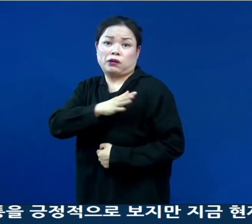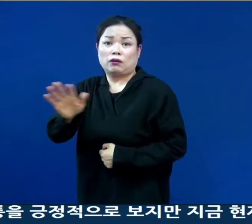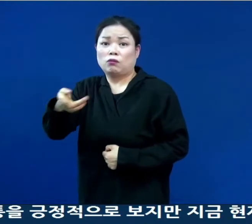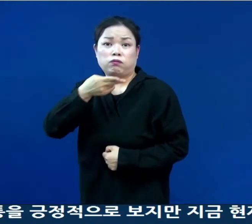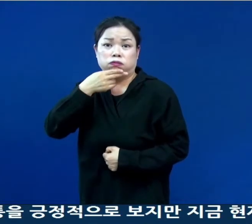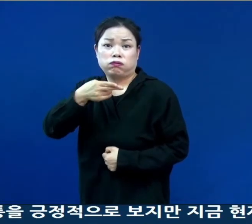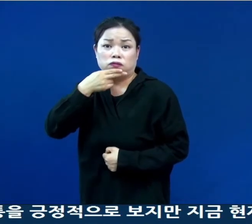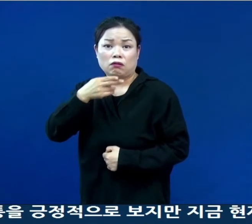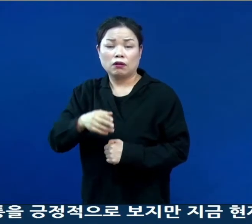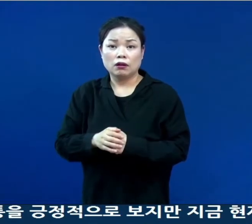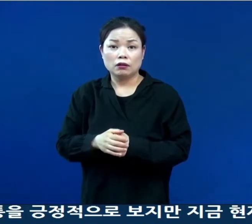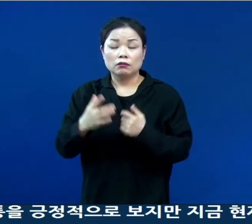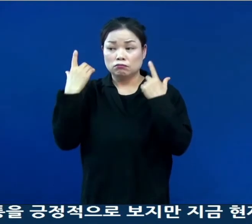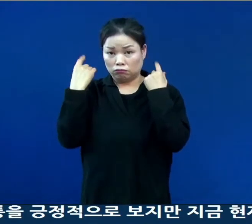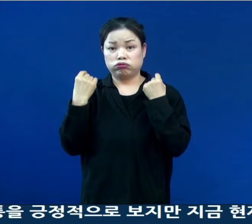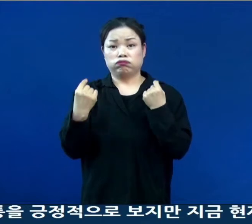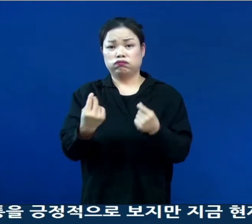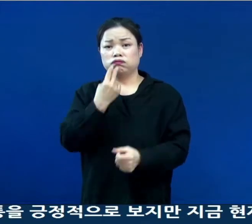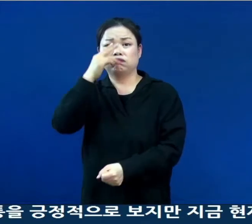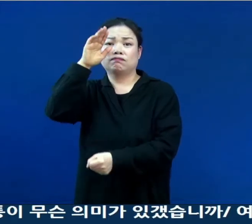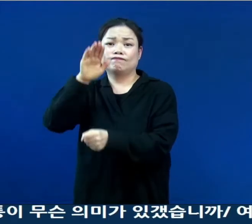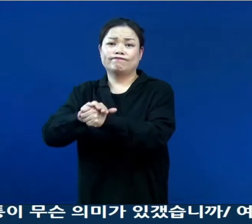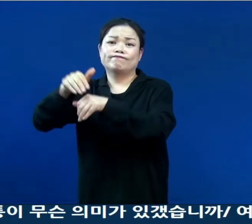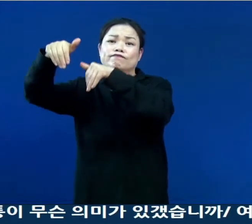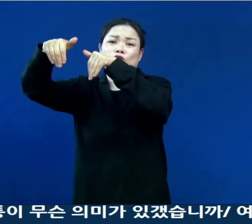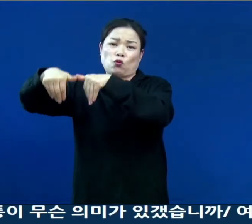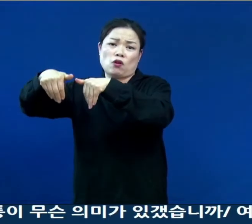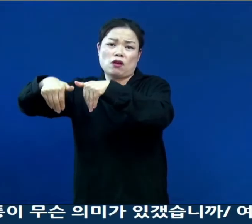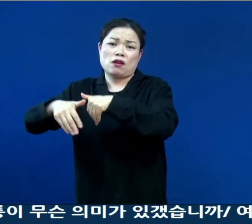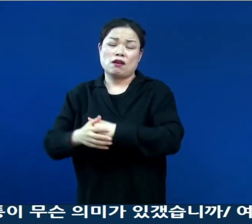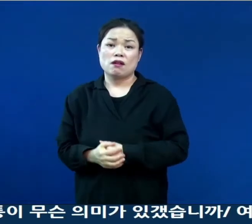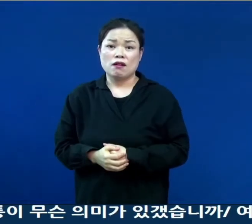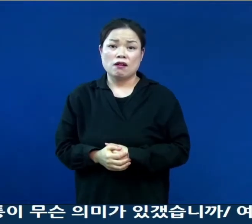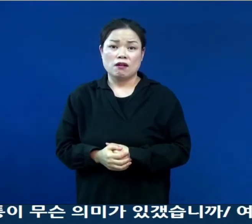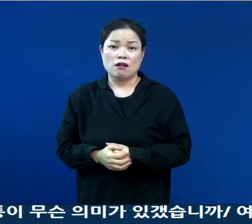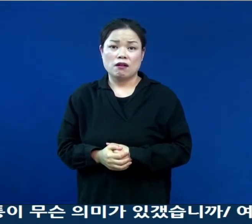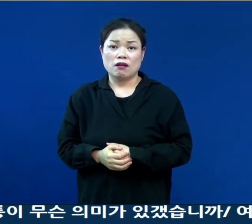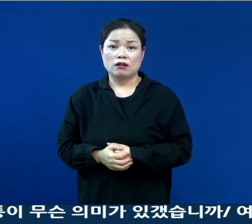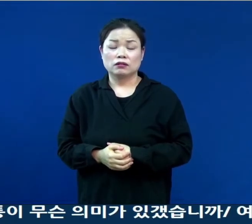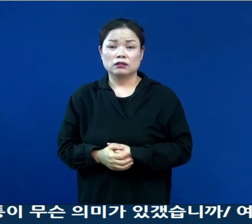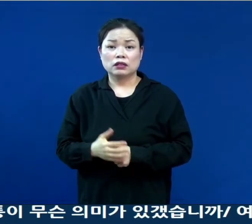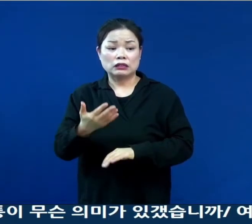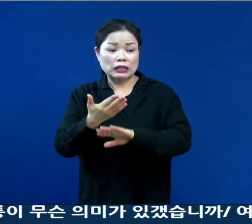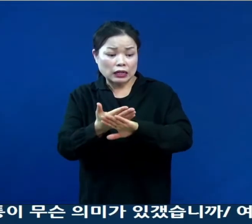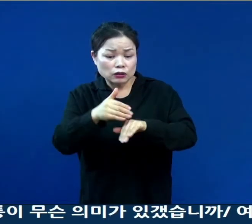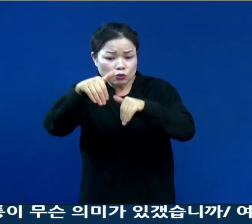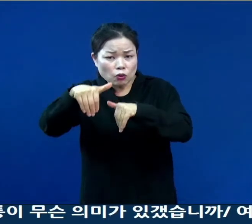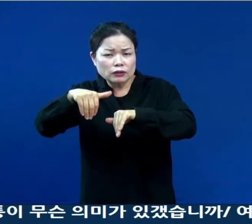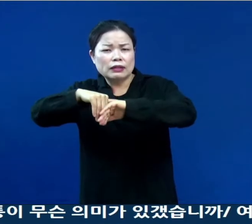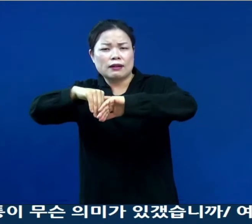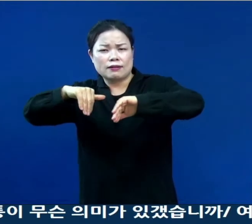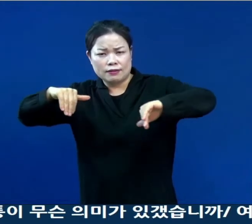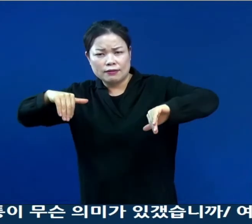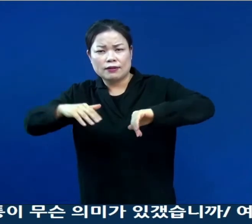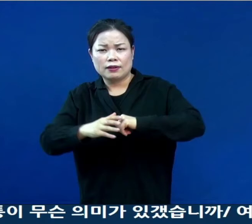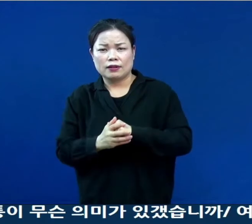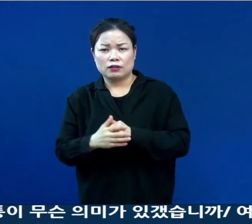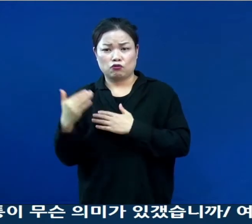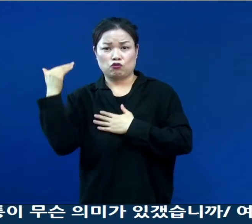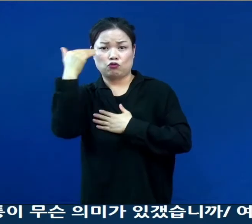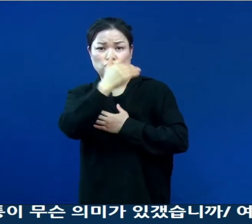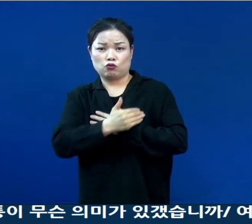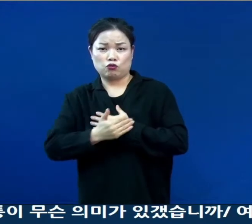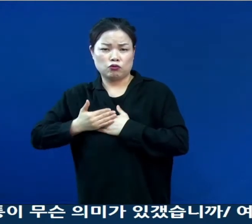아닙니다. 그는 여전히 억울하게 팔려온 노예일 뿐입니다. 그나마 다른 노예들과는 달리